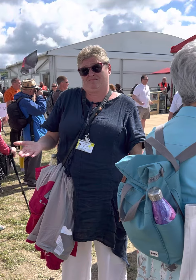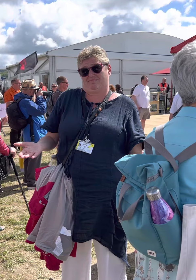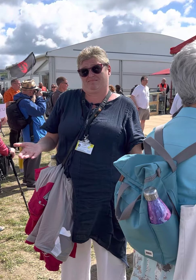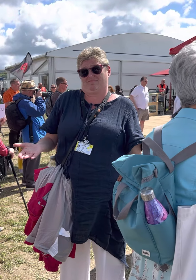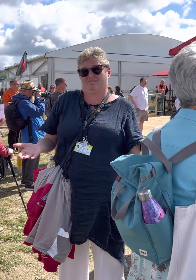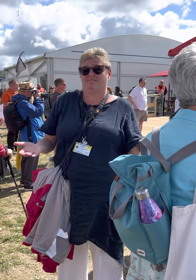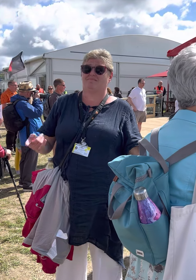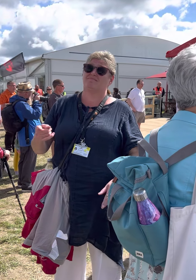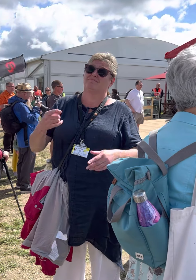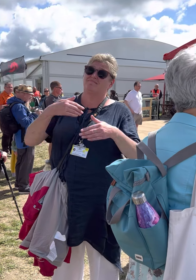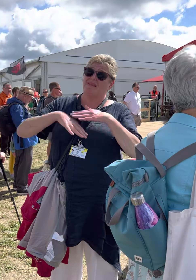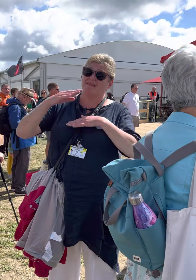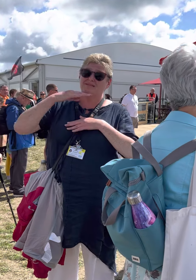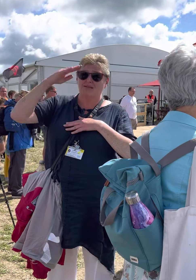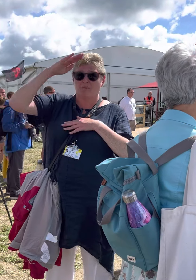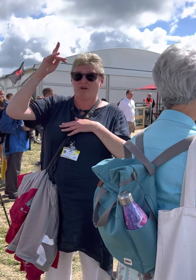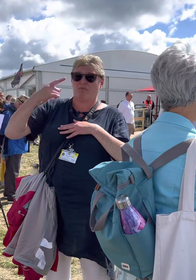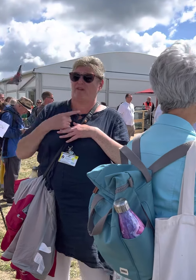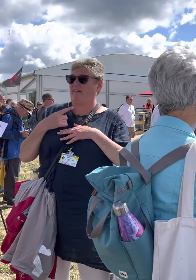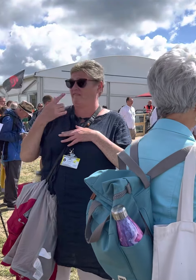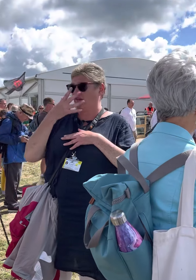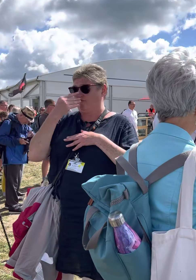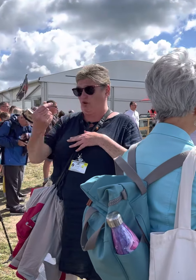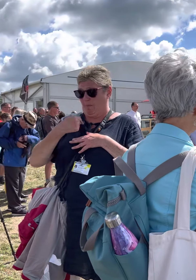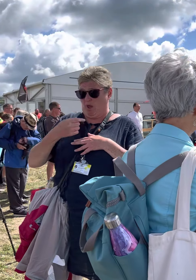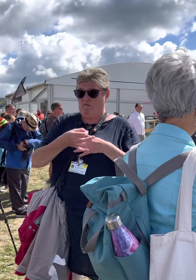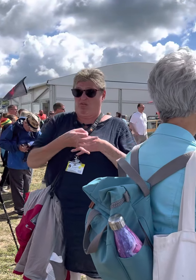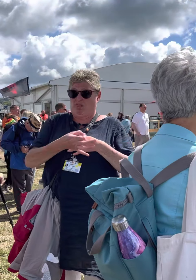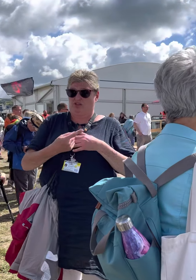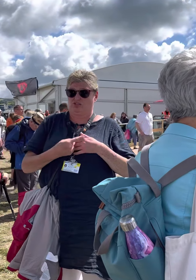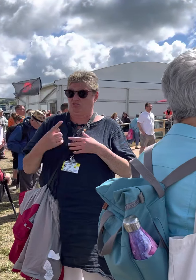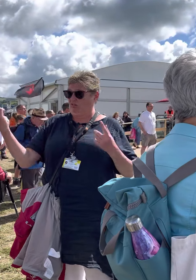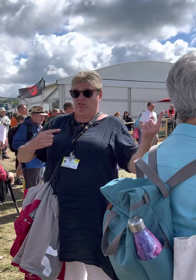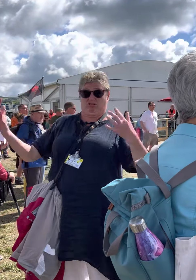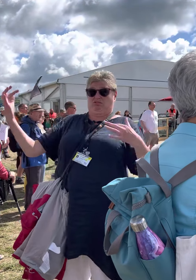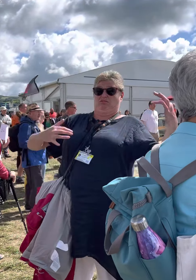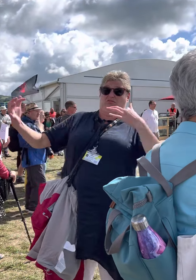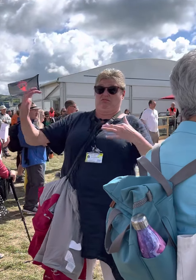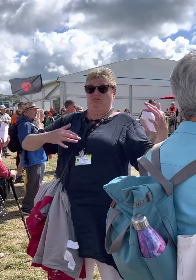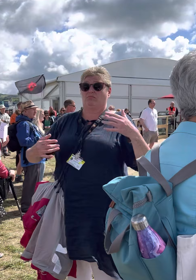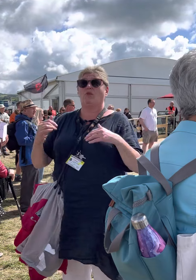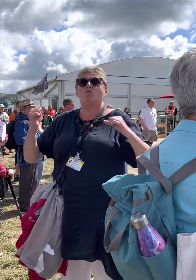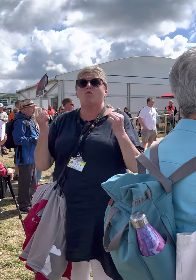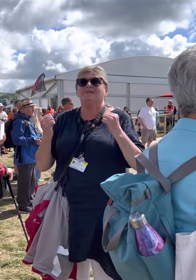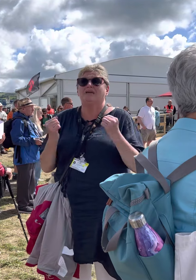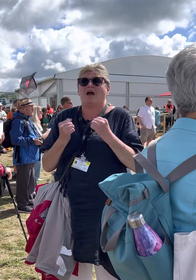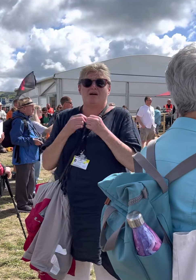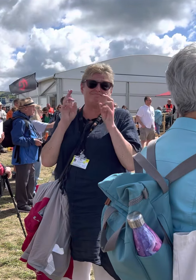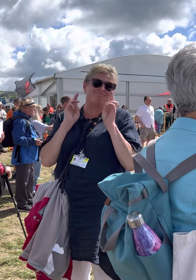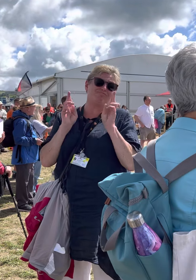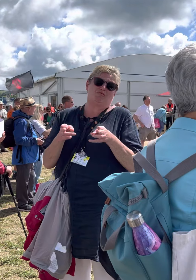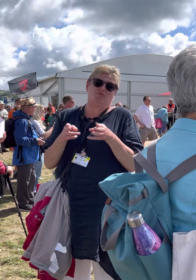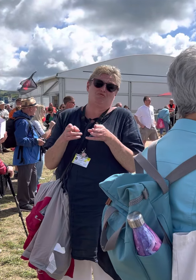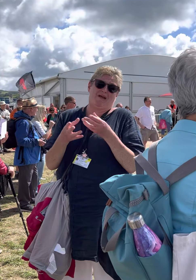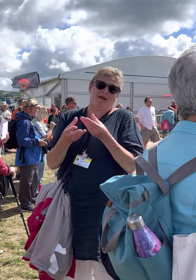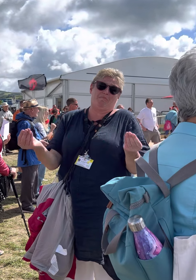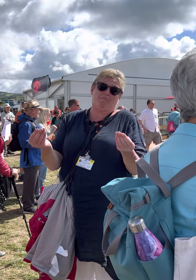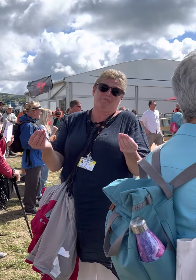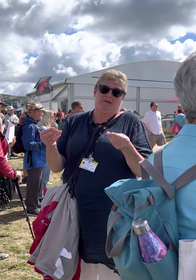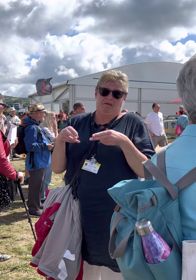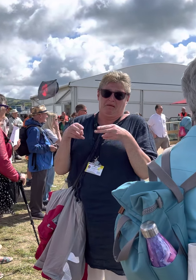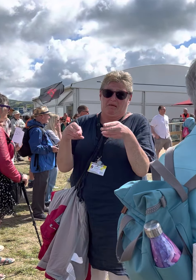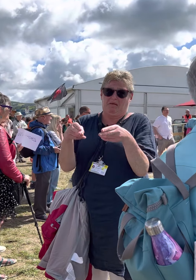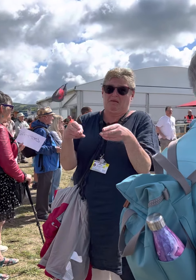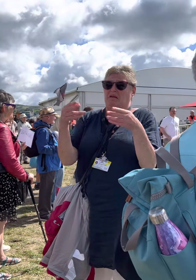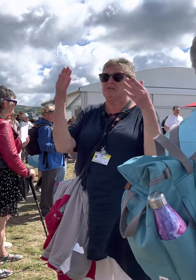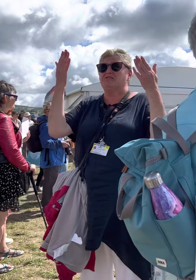ha, da ni'n teimlo fel dieithiad yn y pentra fi'n hunan. Ac yn y geia, mae'r strydoedd yn wag a mae'r